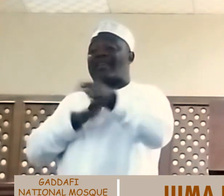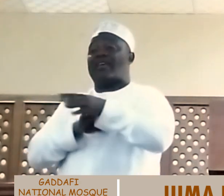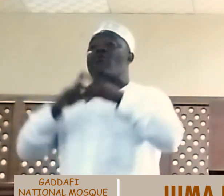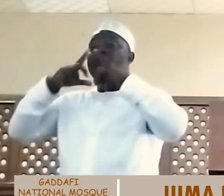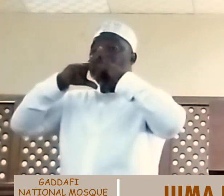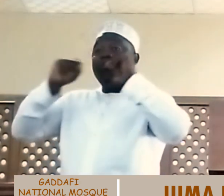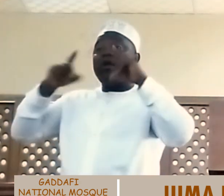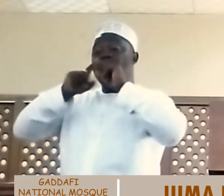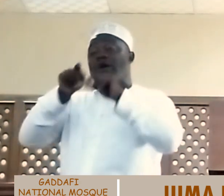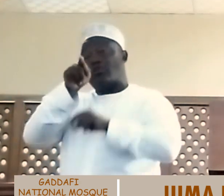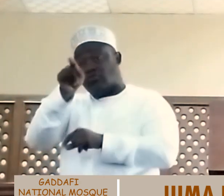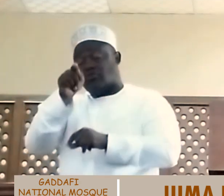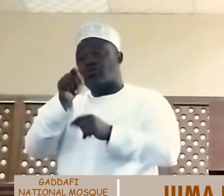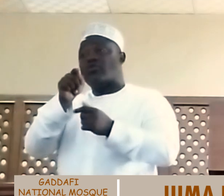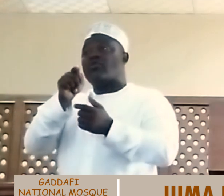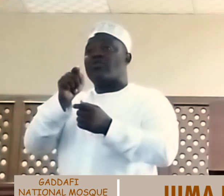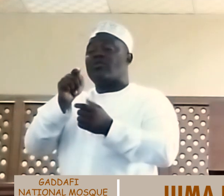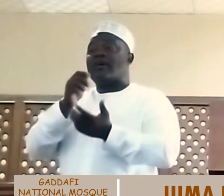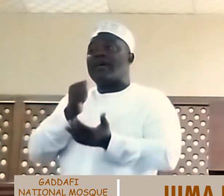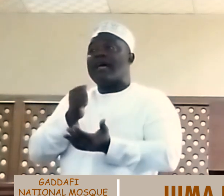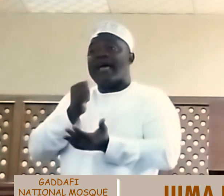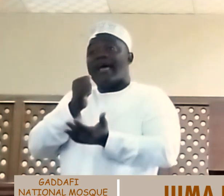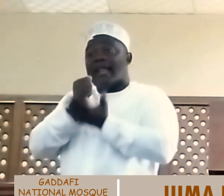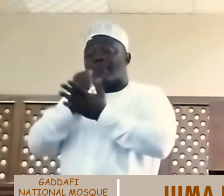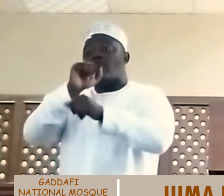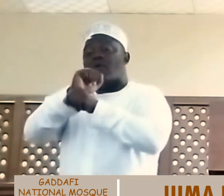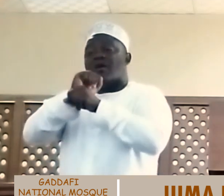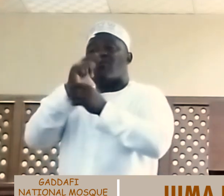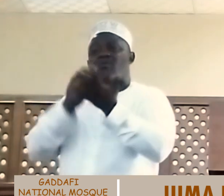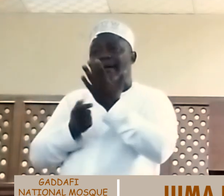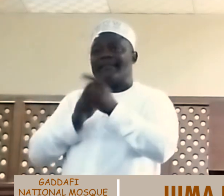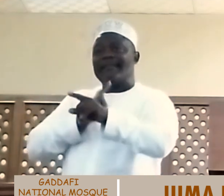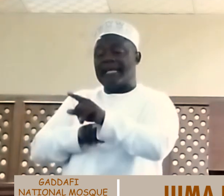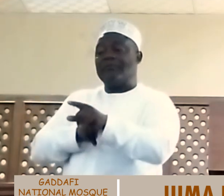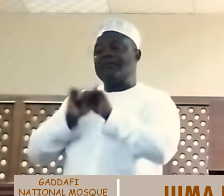kigambo kyo kikola mukululo ki ogugenda okusigalawo